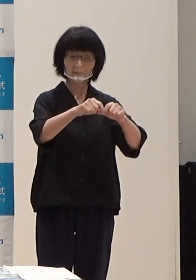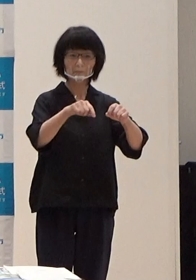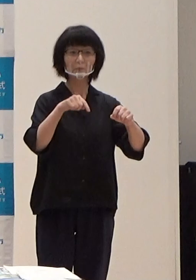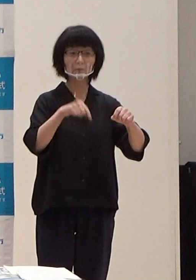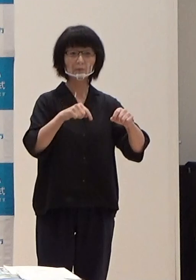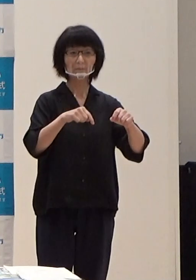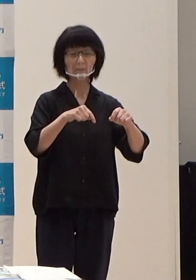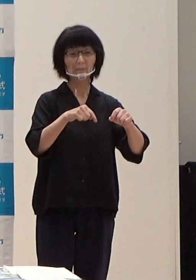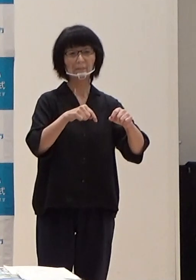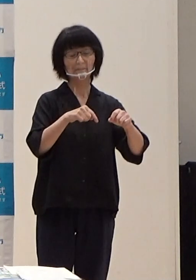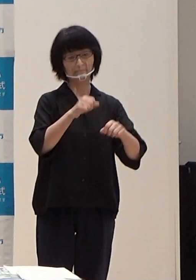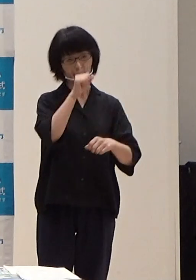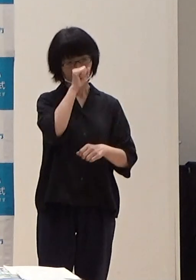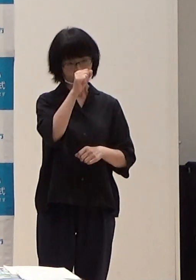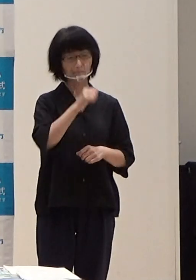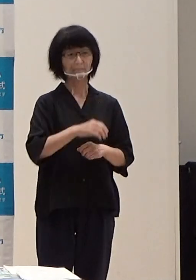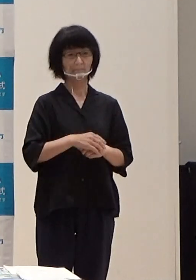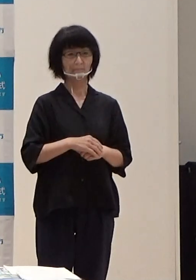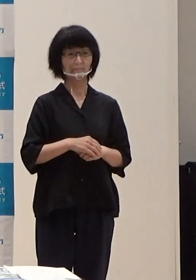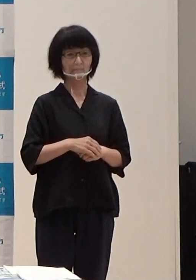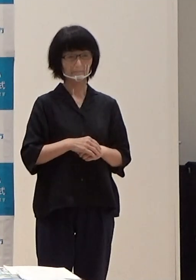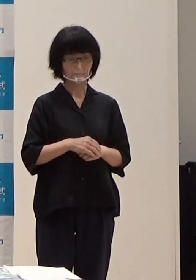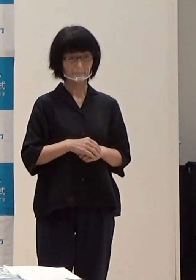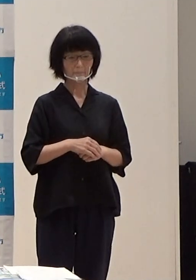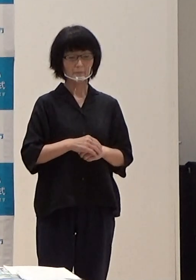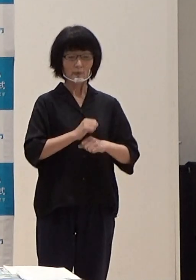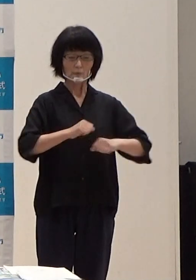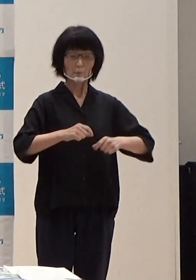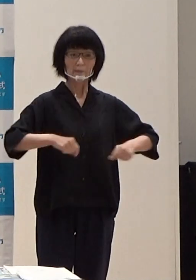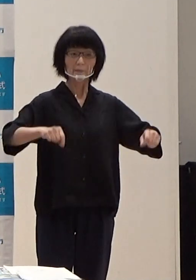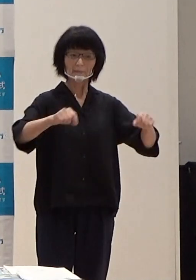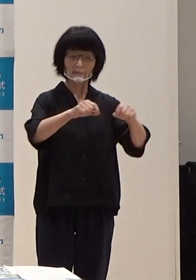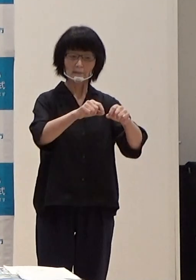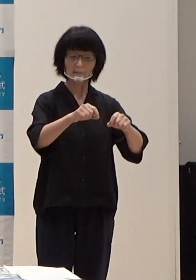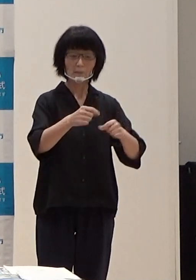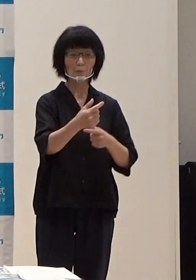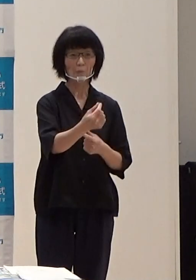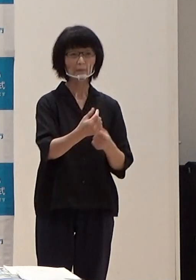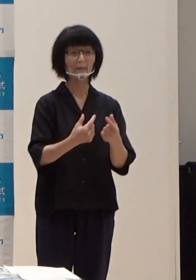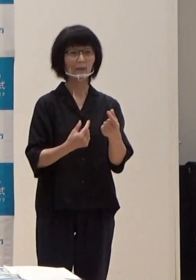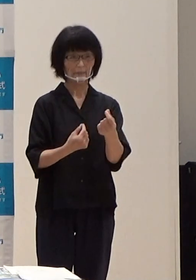プラスになると、あるいは17市町村同士でですね、お互いに、